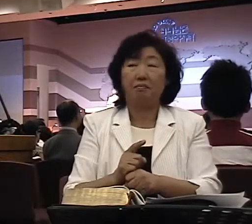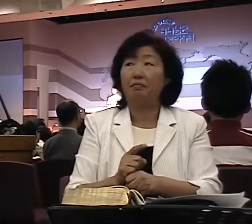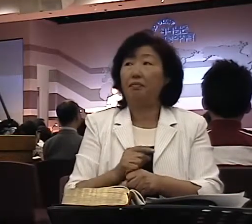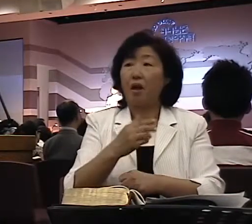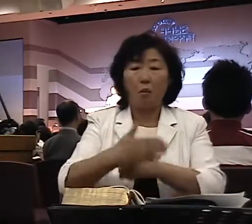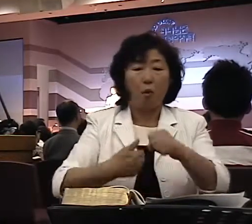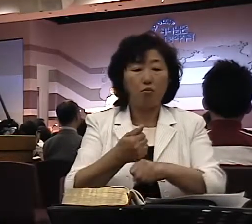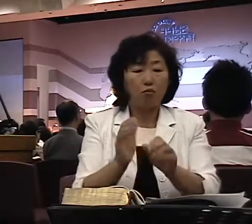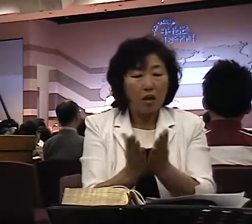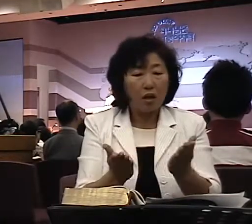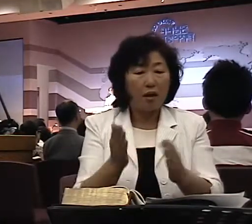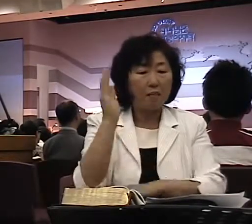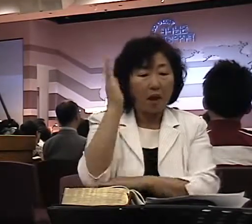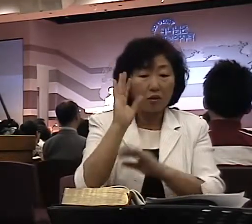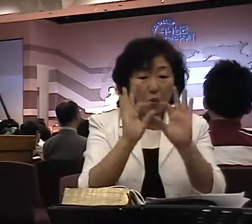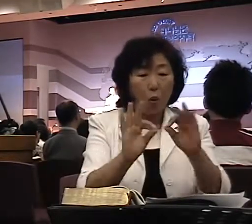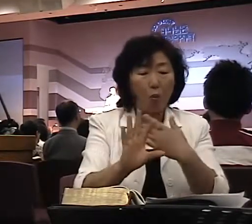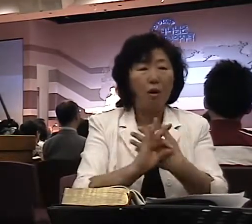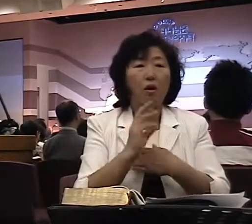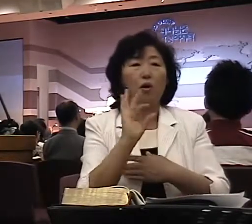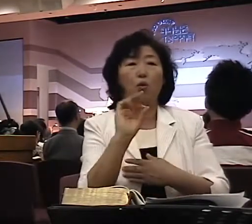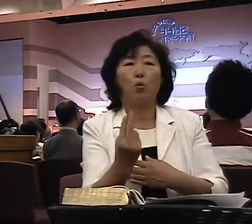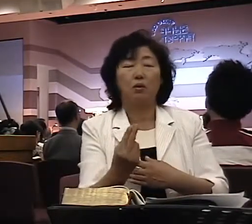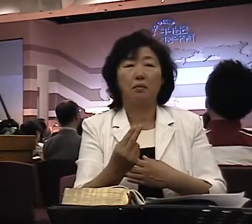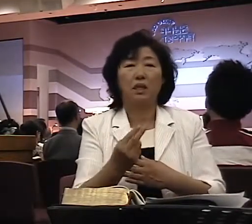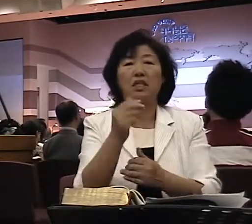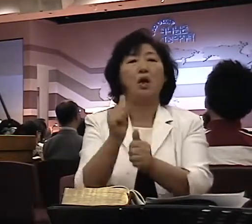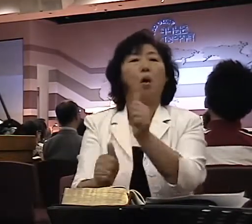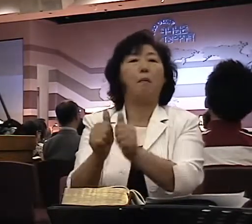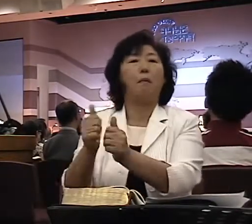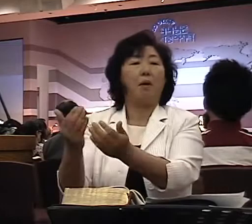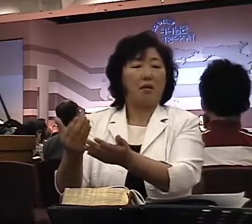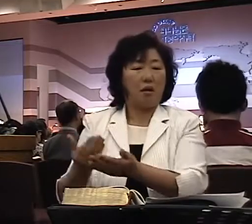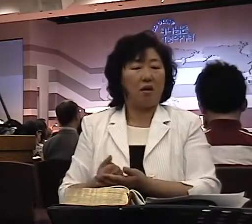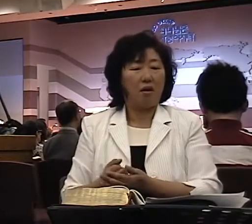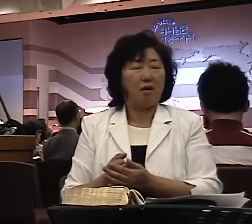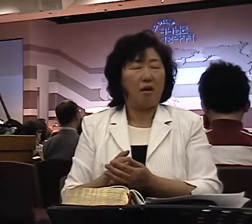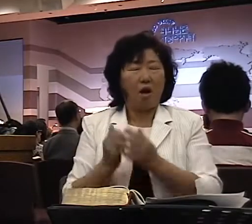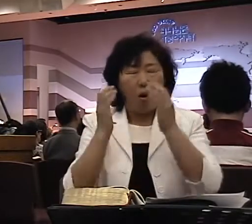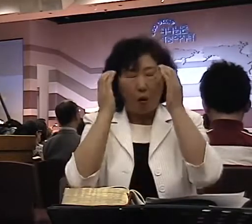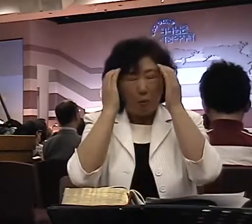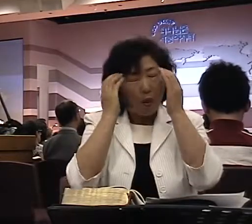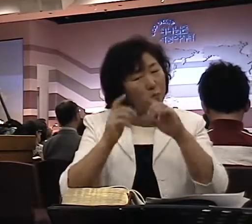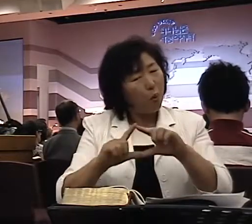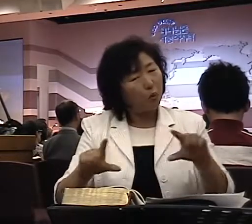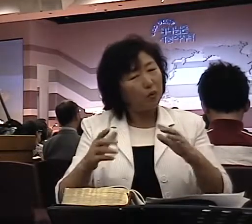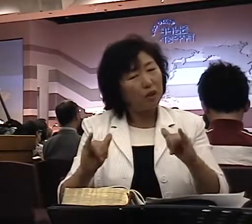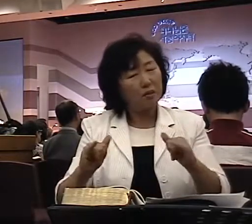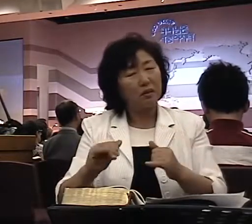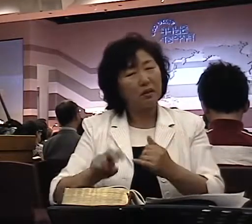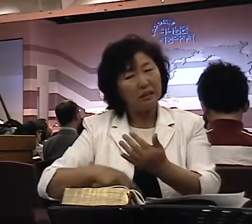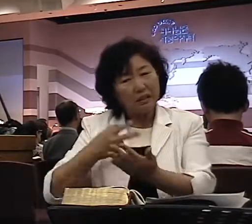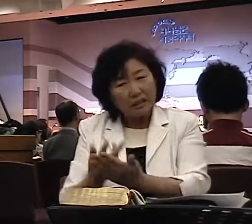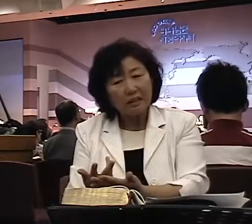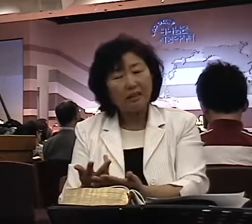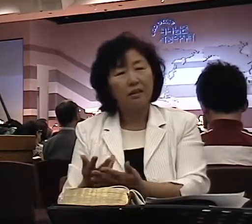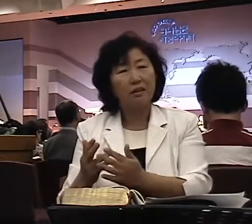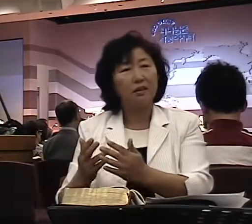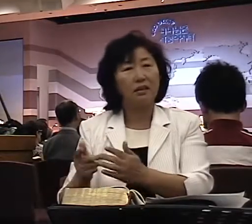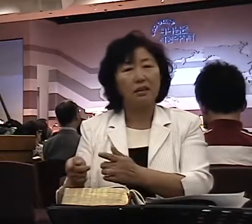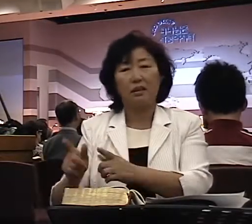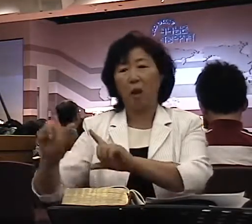보면 요셉이 시험을 받아 보통 사람이었으면 쓰러질 수밖에 없는 그러한